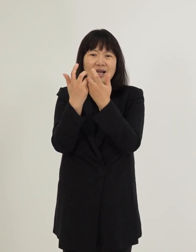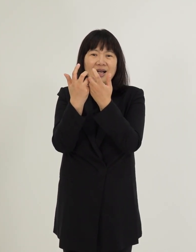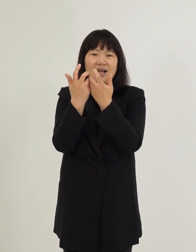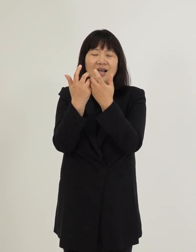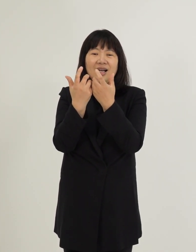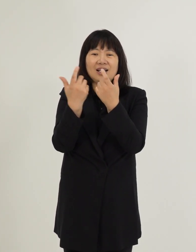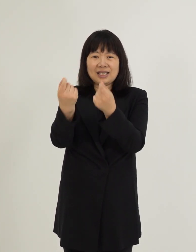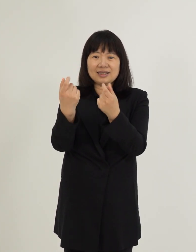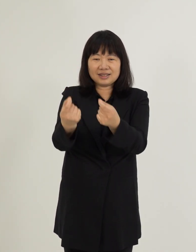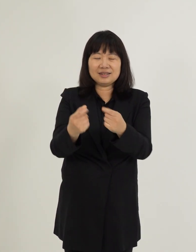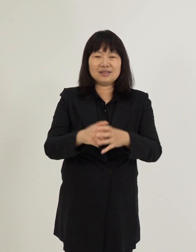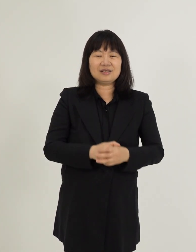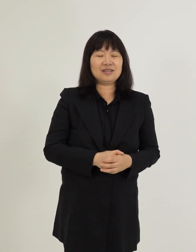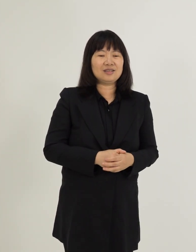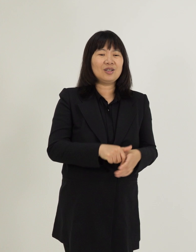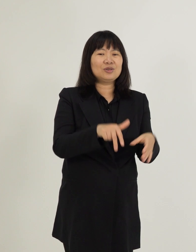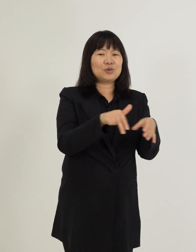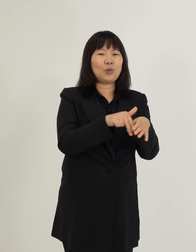어떻습니까, 여러분?